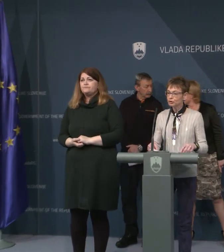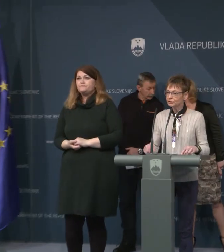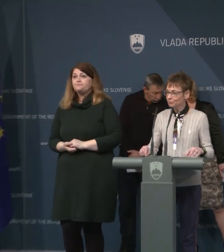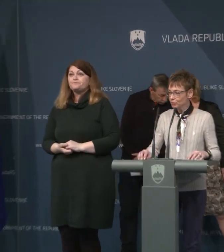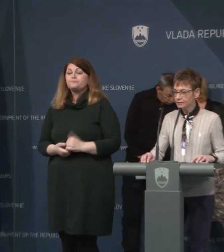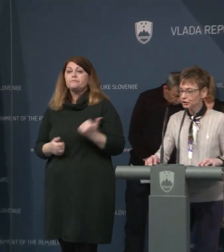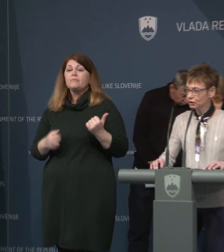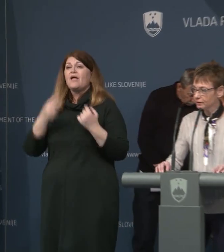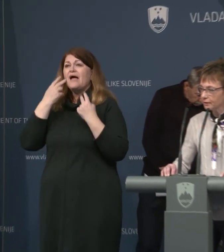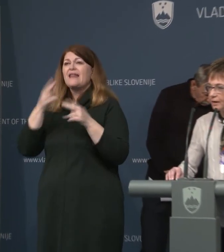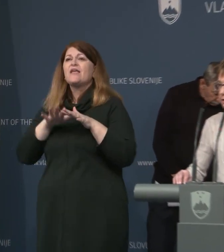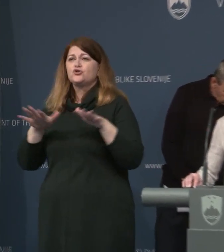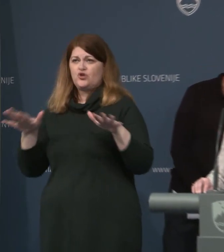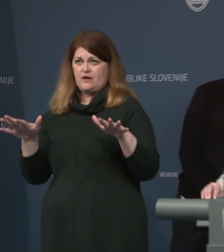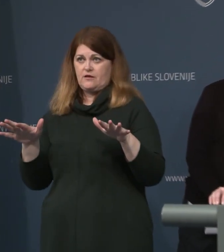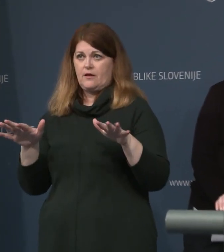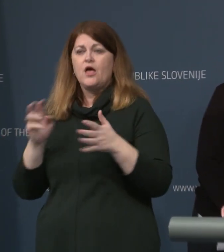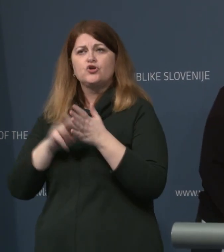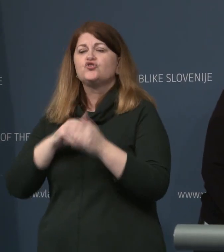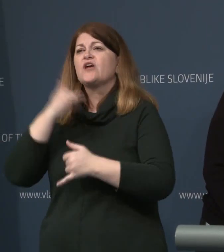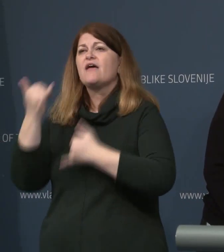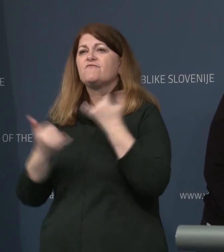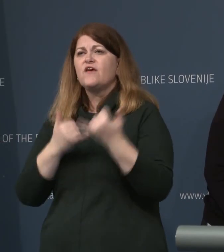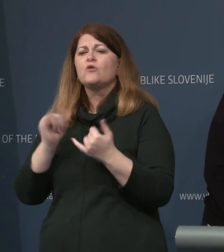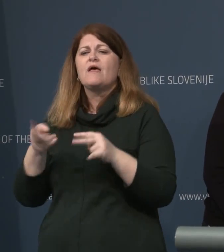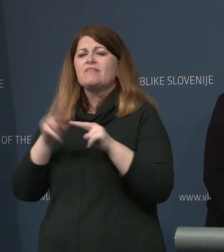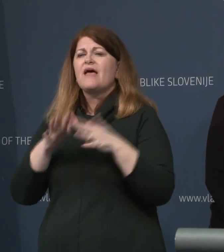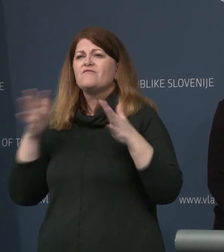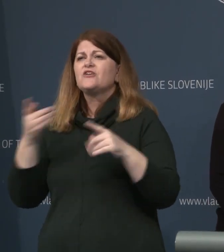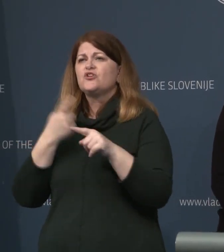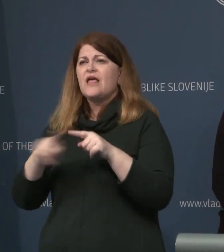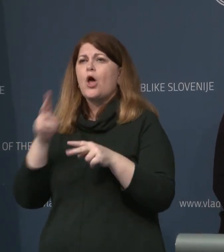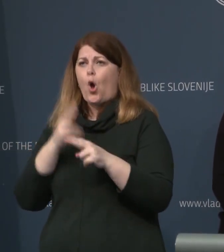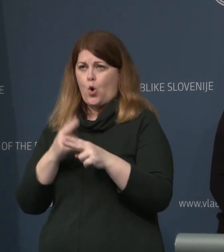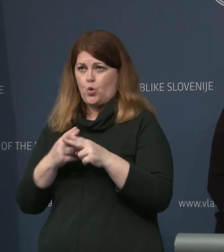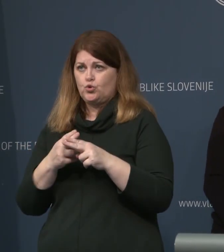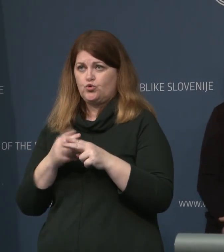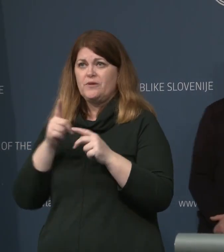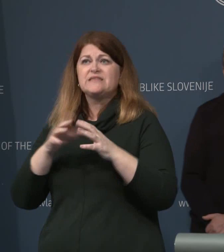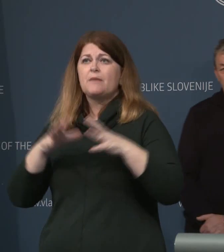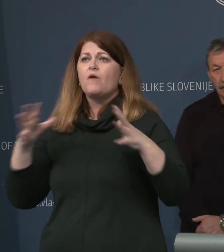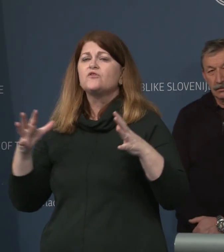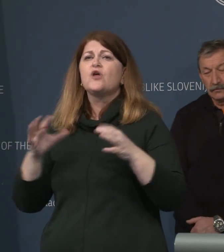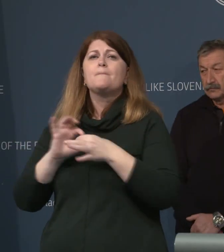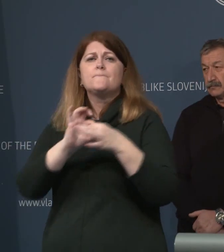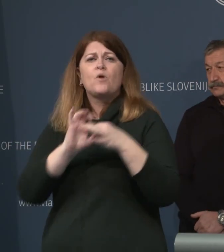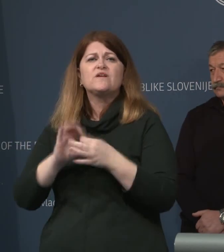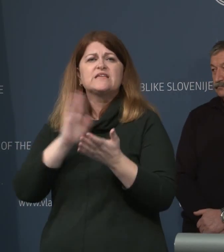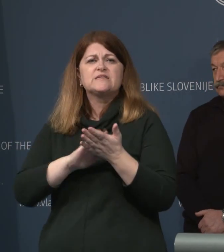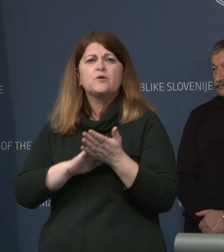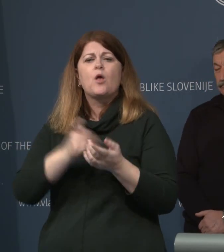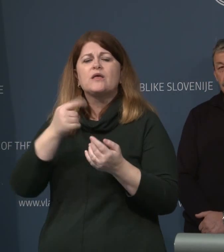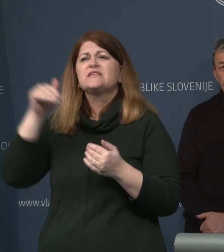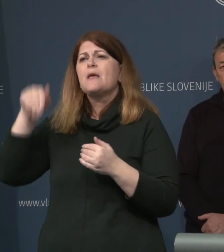Bi mogoče samo glede širjenja. Še vedno je največji del okužb, ki se nam povečujejo, povezan z primerom